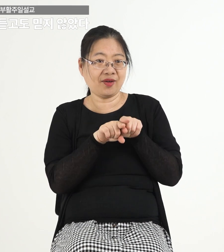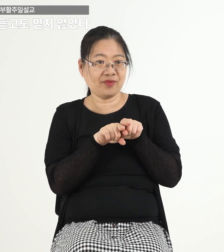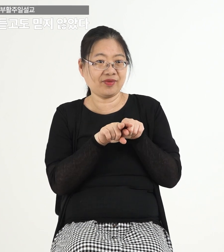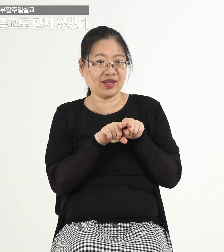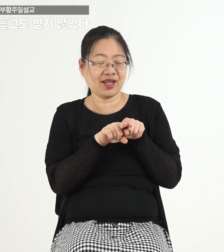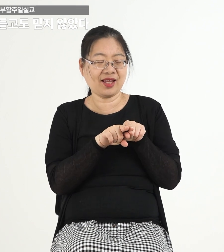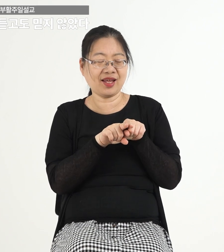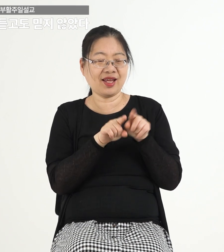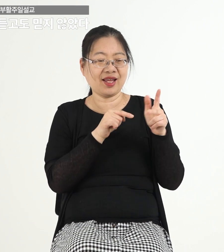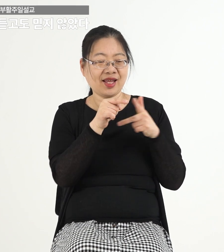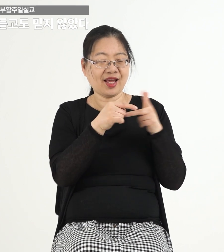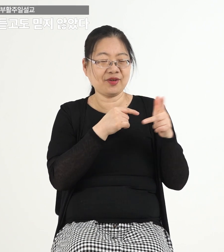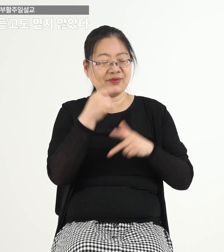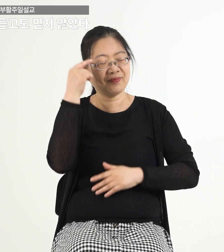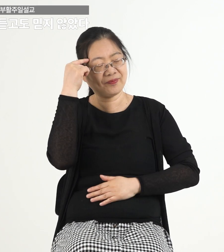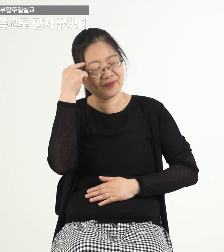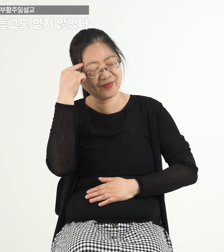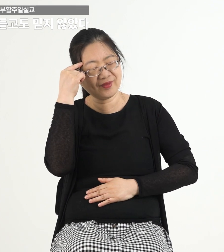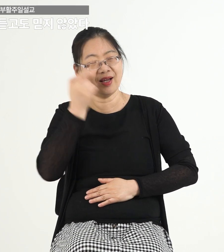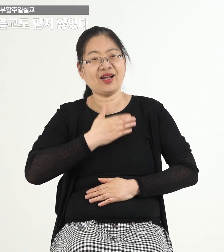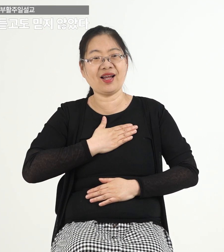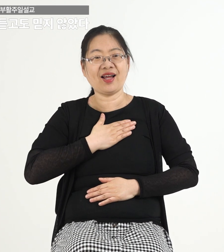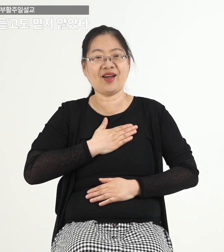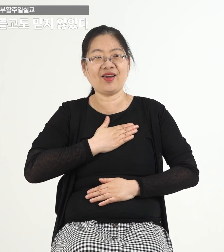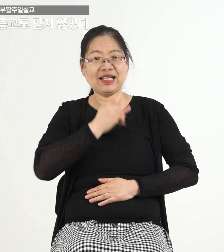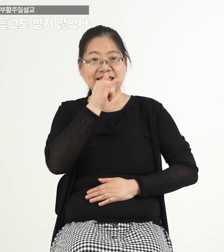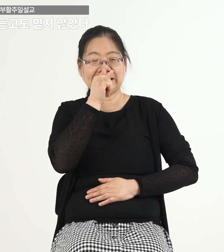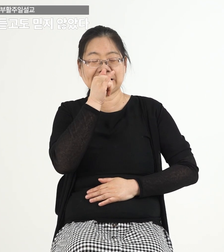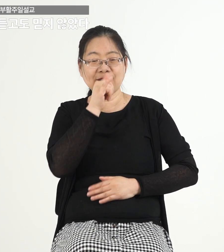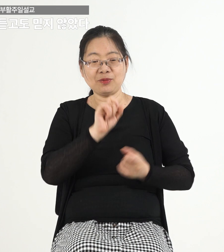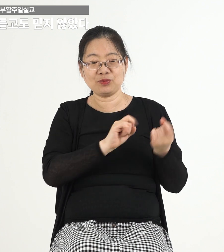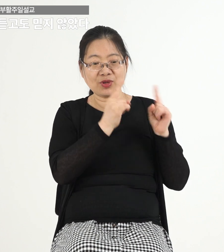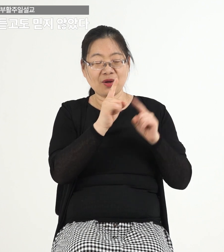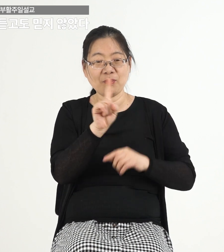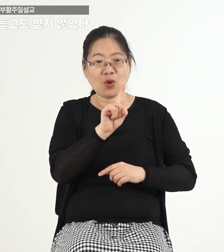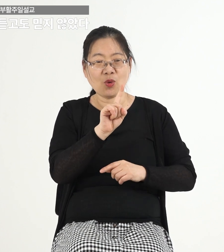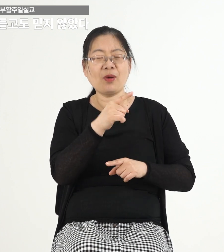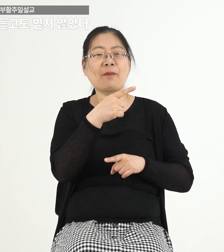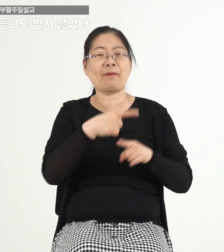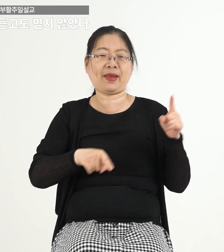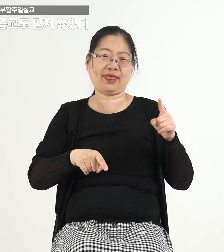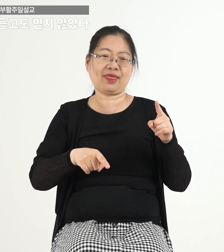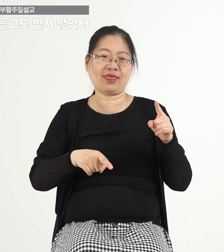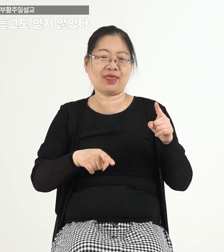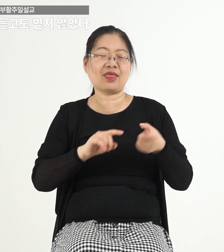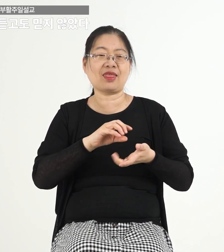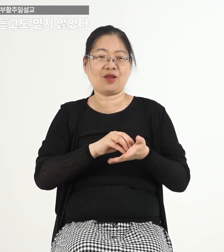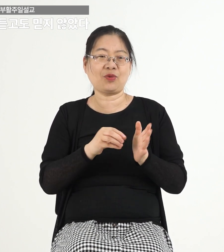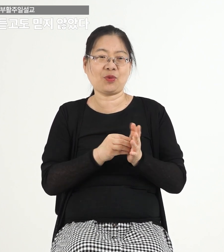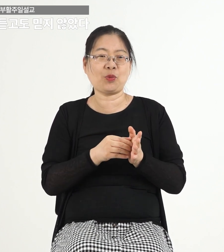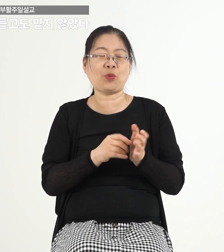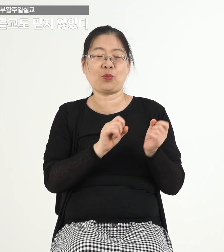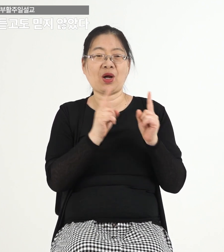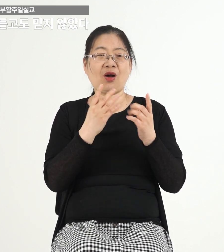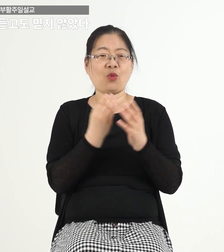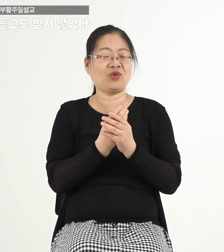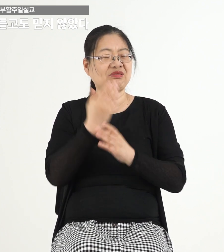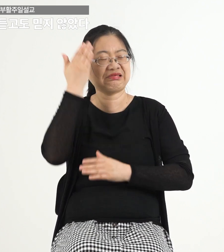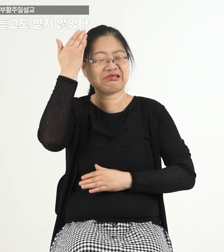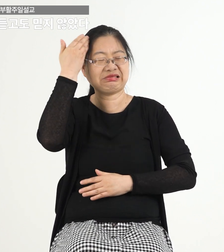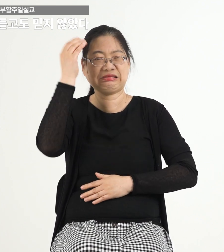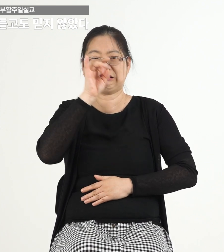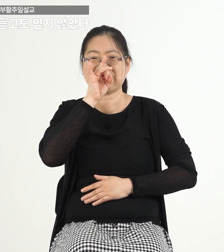함께 이해하고 인지하고 알고 있었던 부활은 반쪽짜리 부활이에요. 온전한 지식이